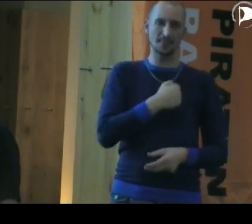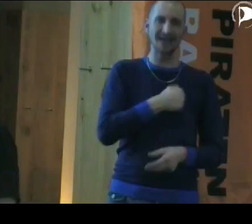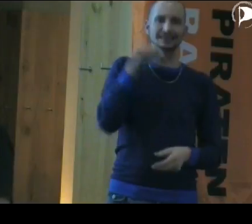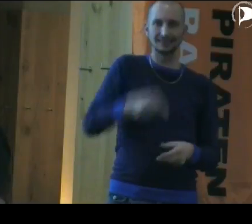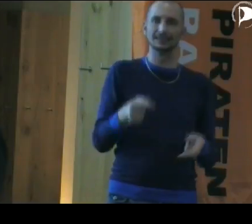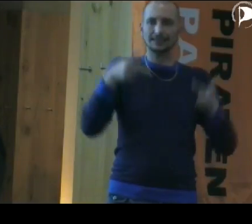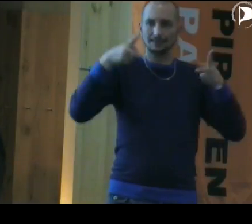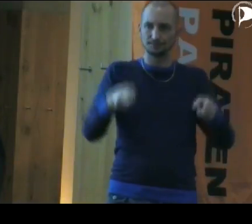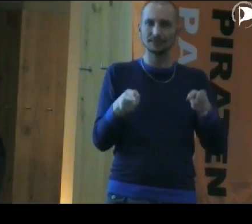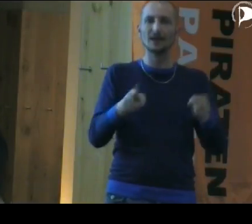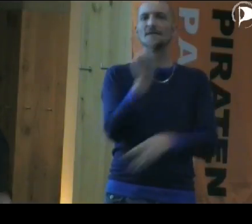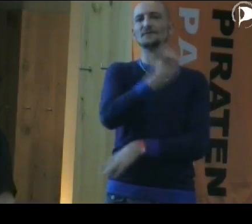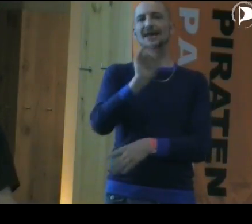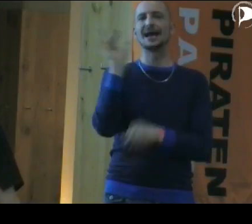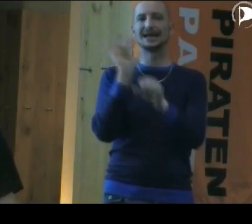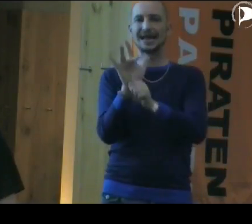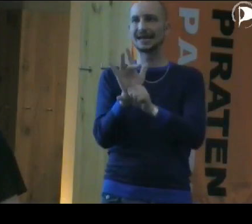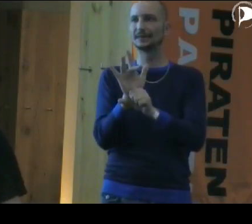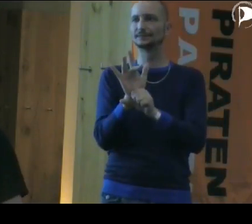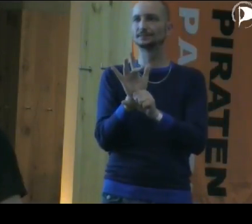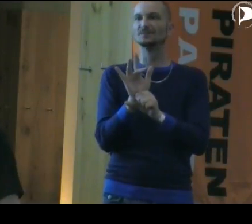wer ist es